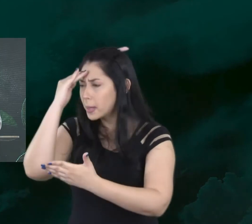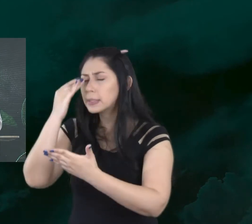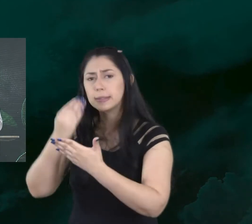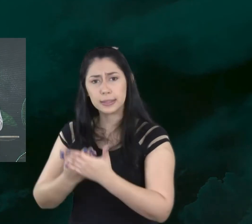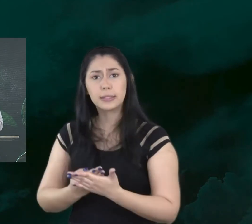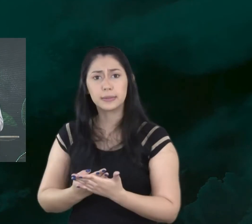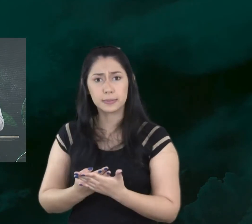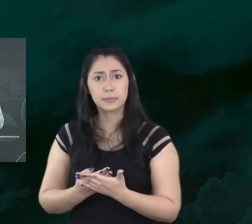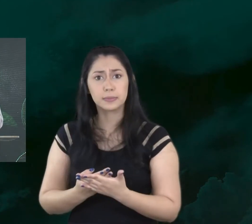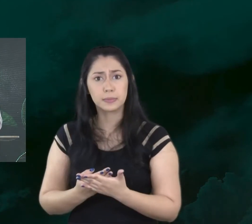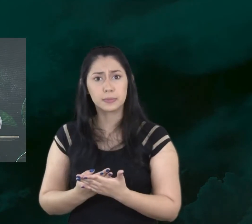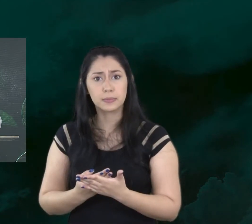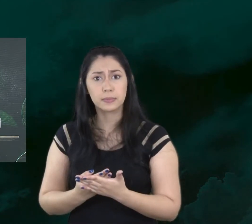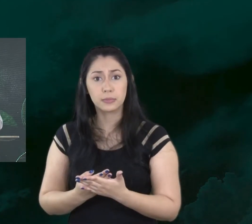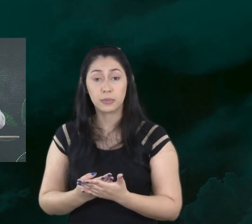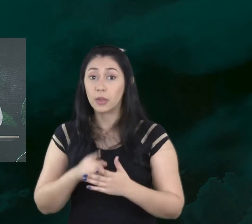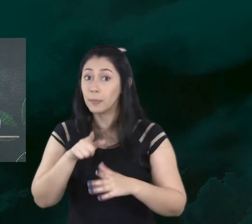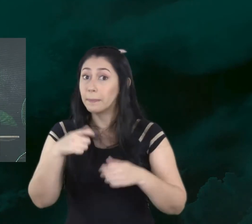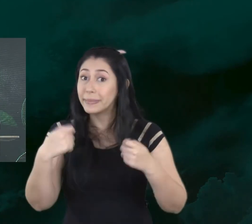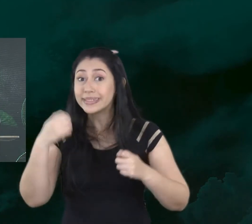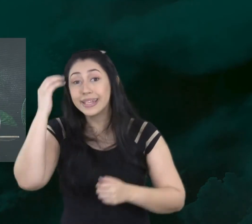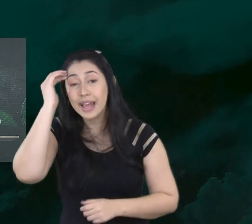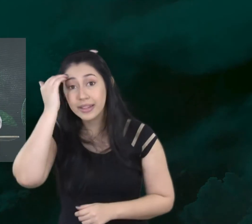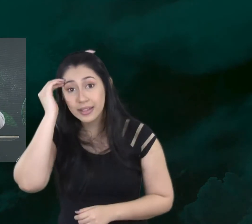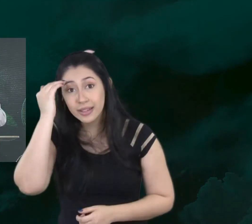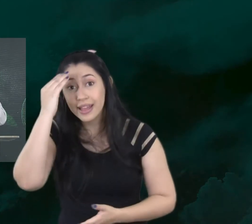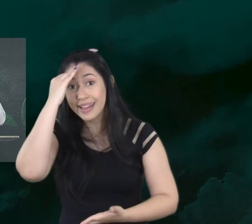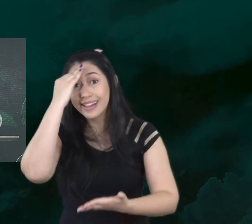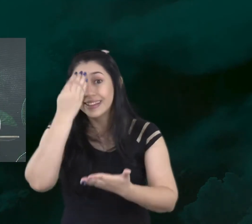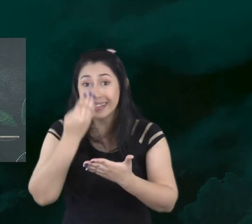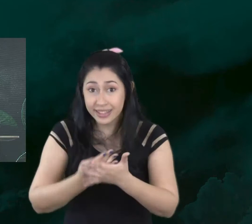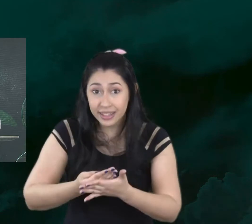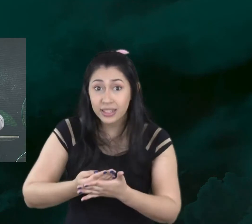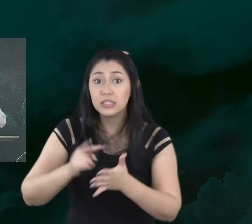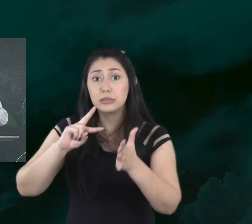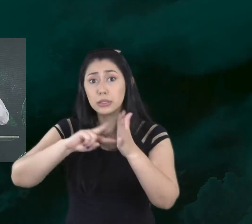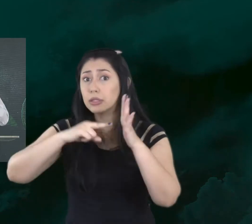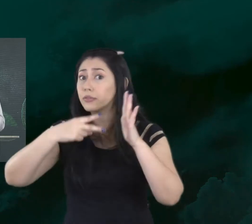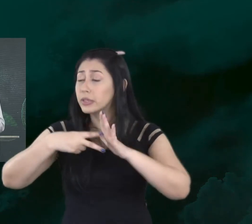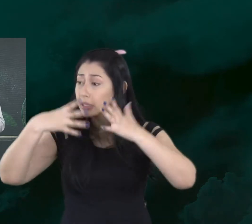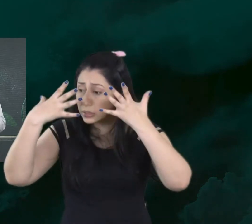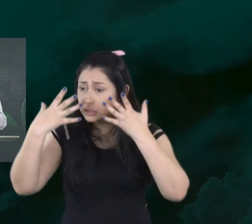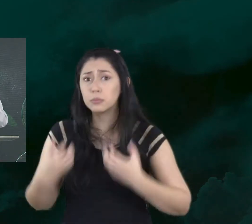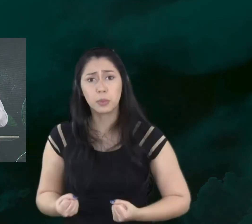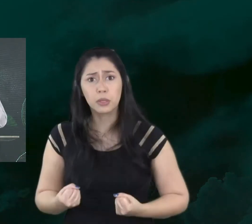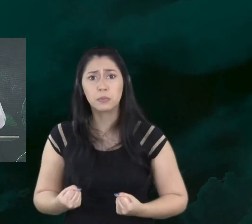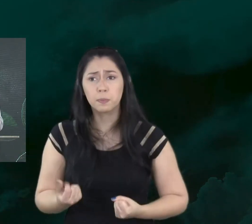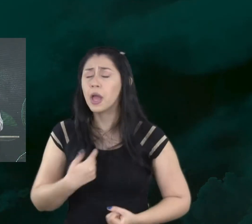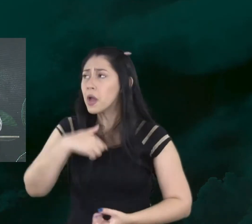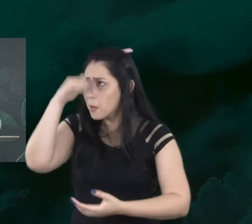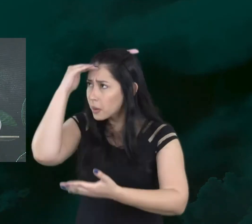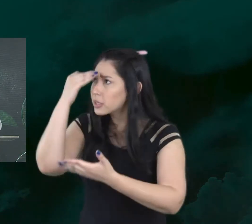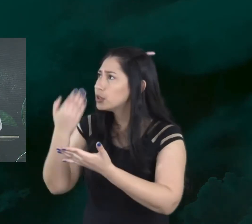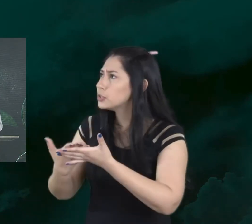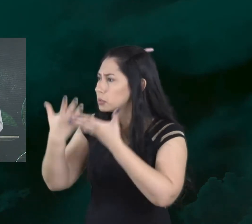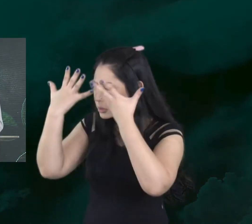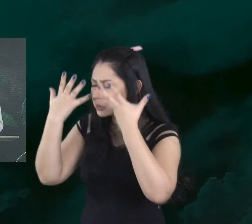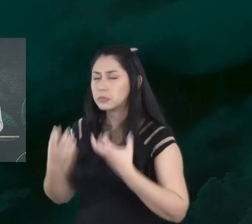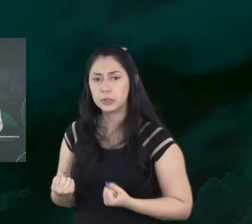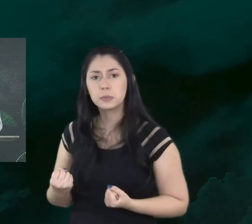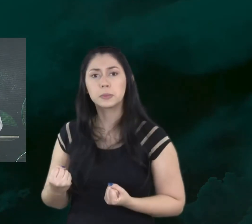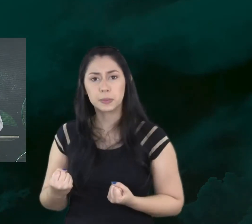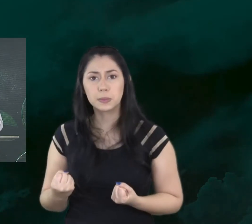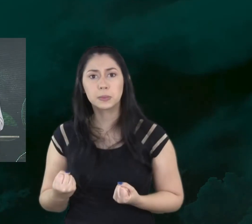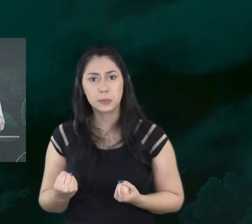E ponha isso na sua cabeça. Crer significa receber. Então você creu, você recebeu, tá?